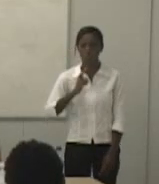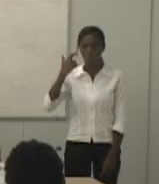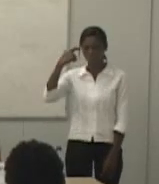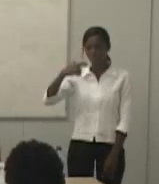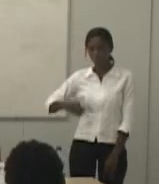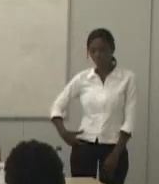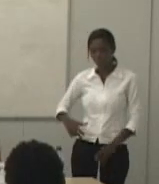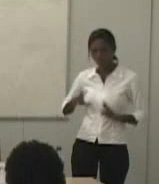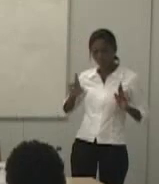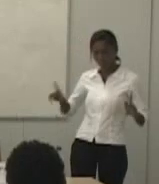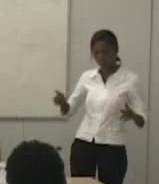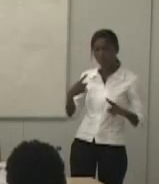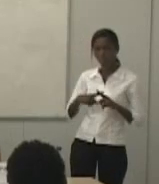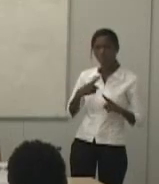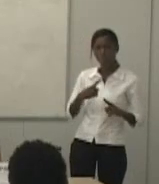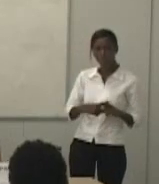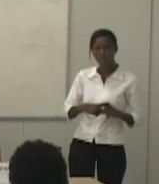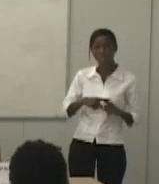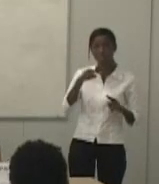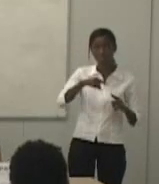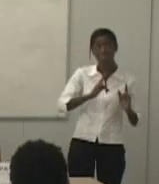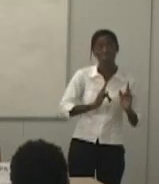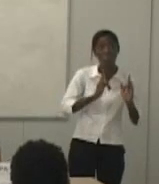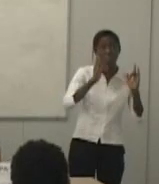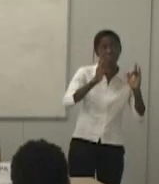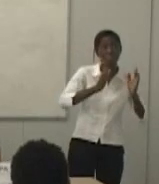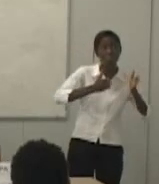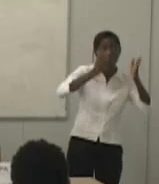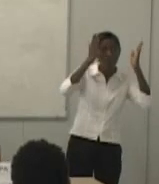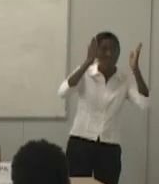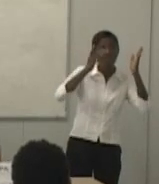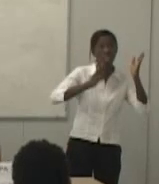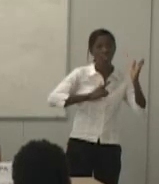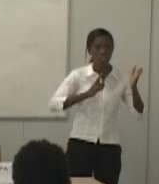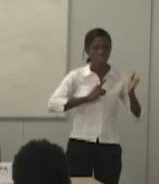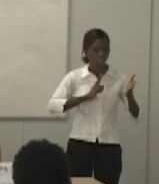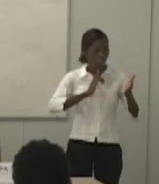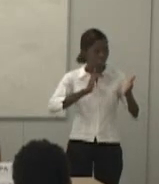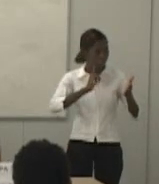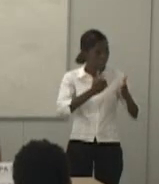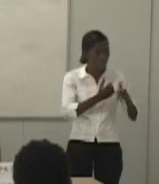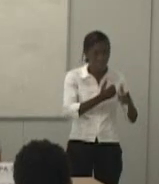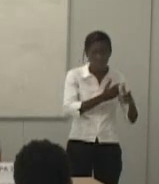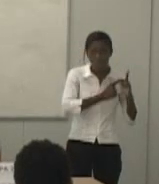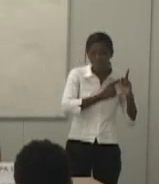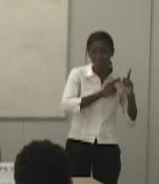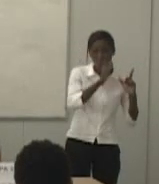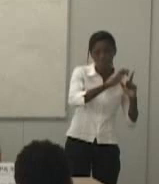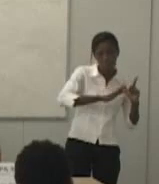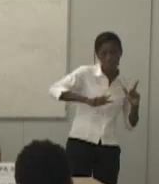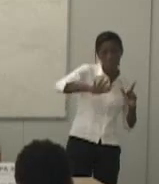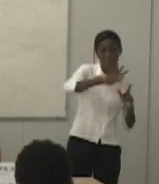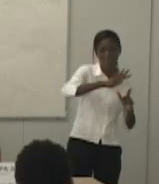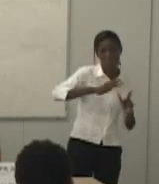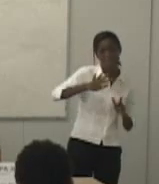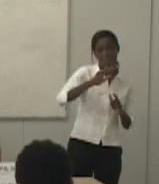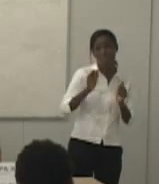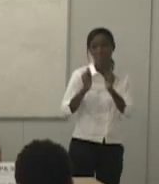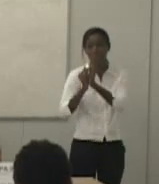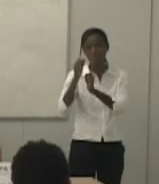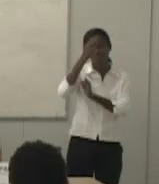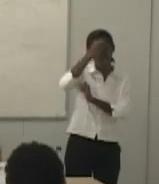o prédio é uma multa ambiental e da Petrobras com Duque de Caxias então o prédio quem tava construído era Petrobrás